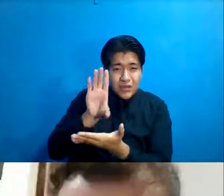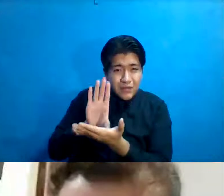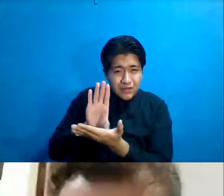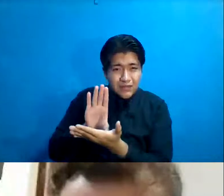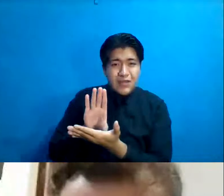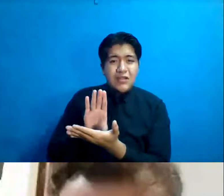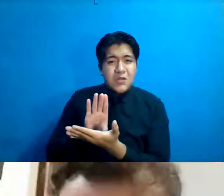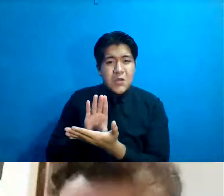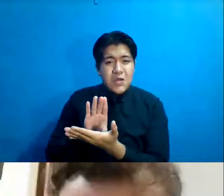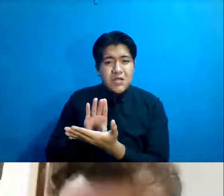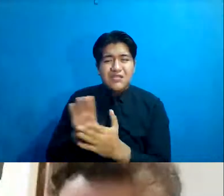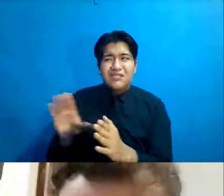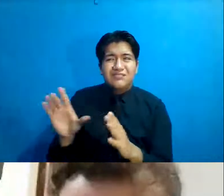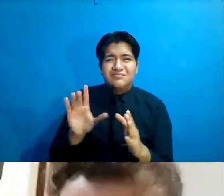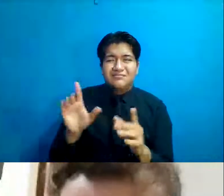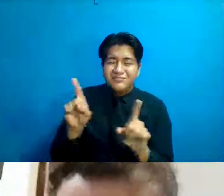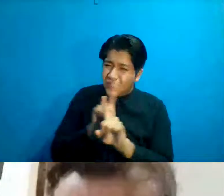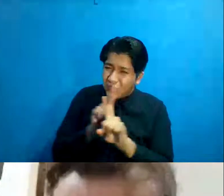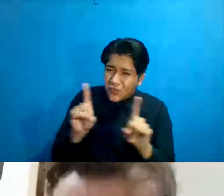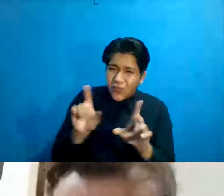Porque se debe entender